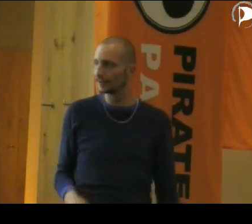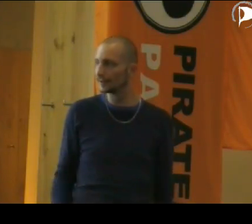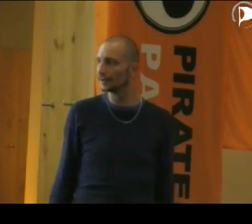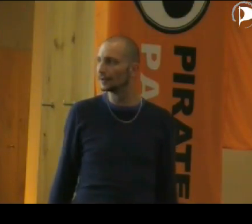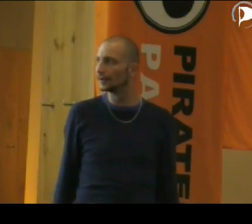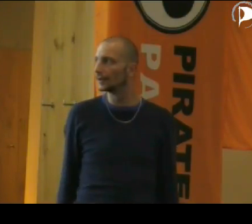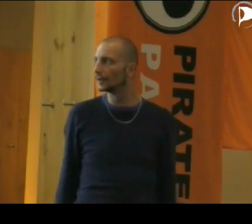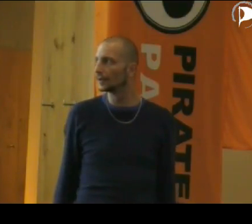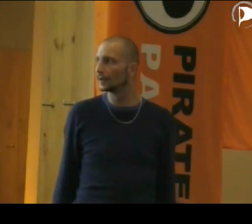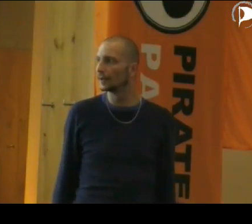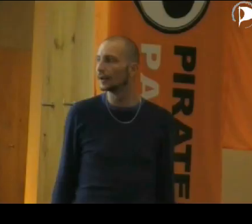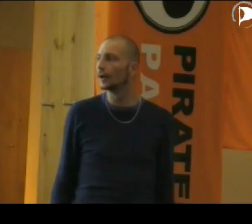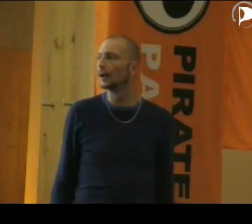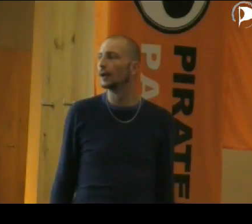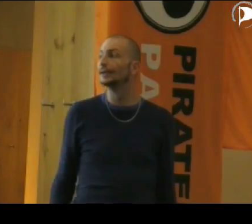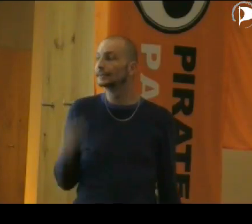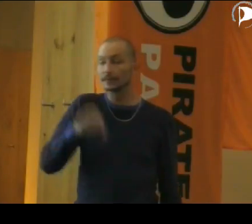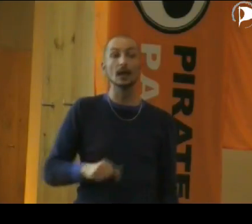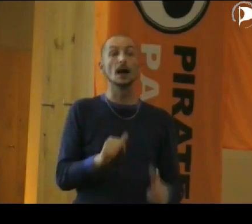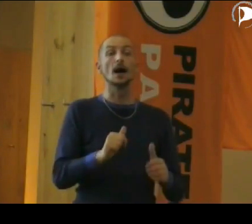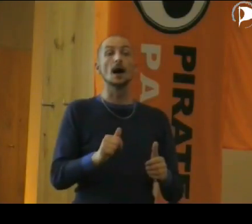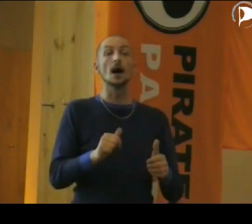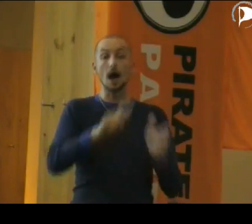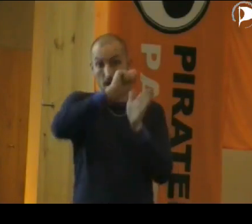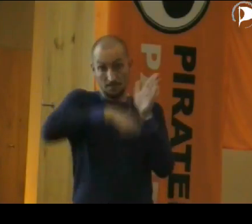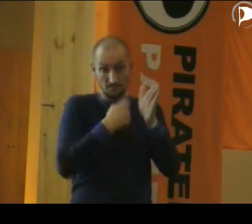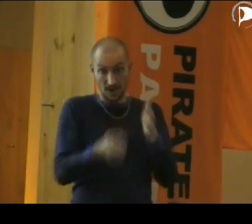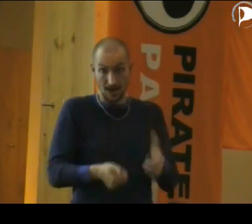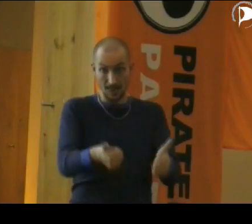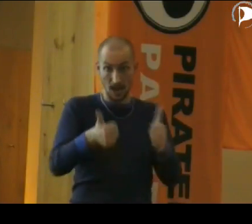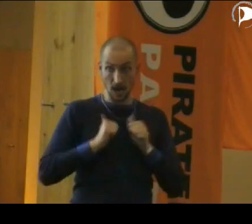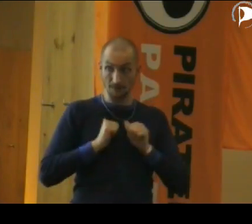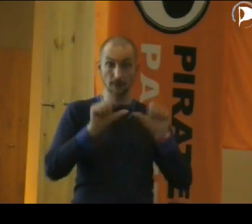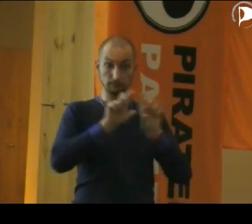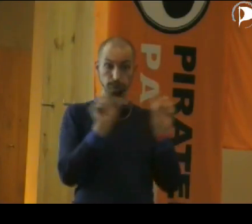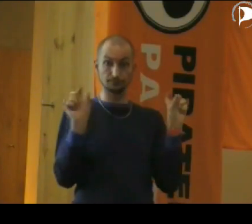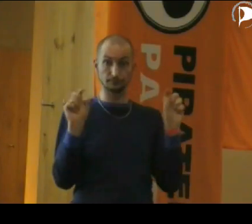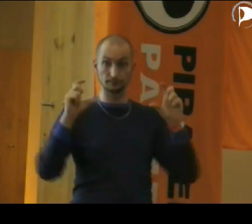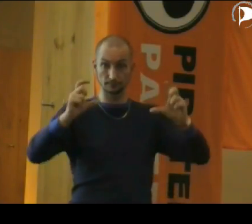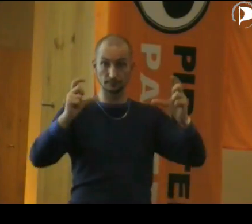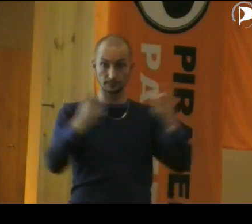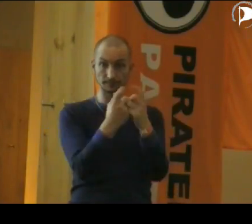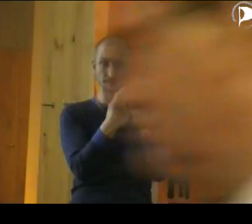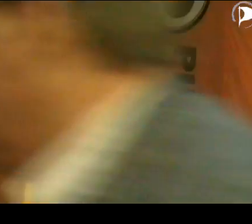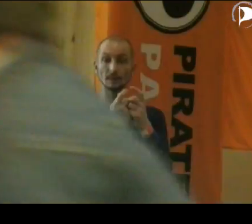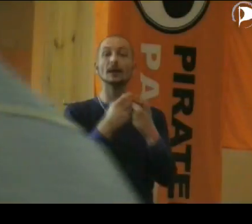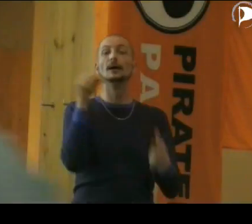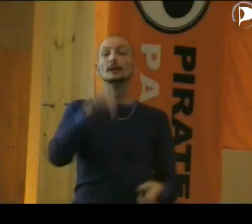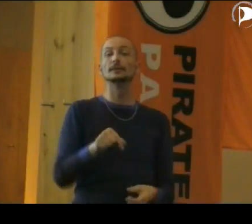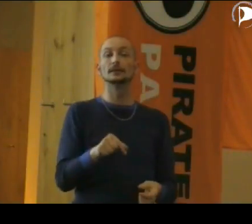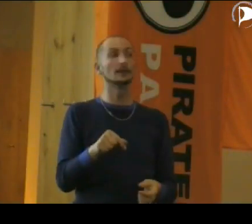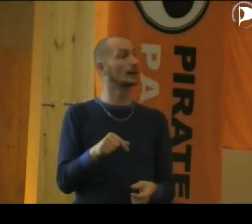so bitte ich die wahl für sich somit ohne ergebnis dass schon vor sage ich ausgewählt habe und wenn das aber nichts sagen er selbst dort